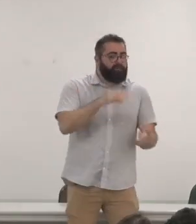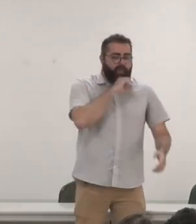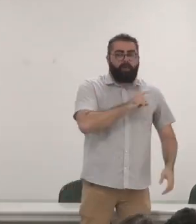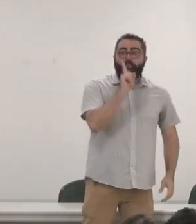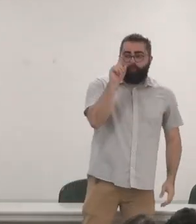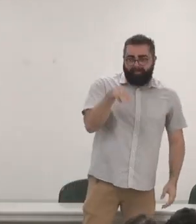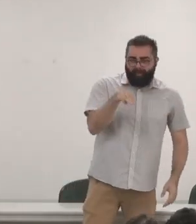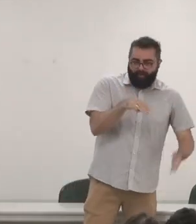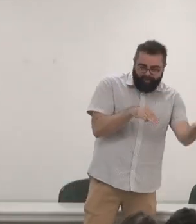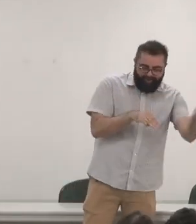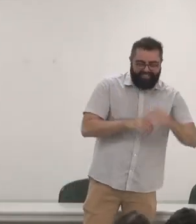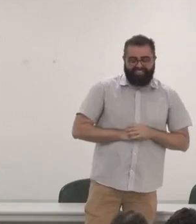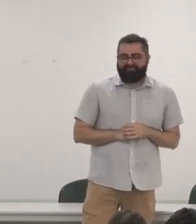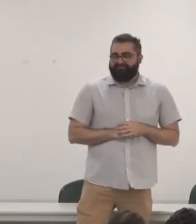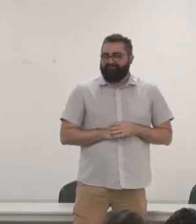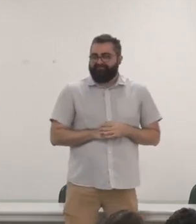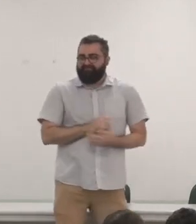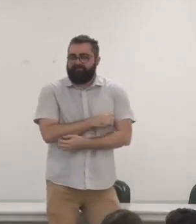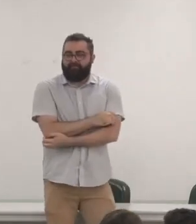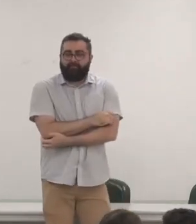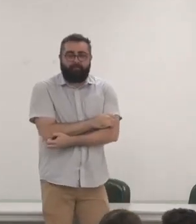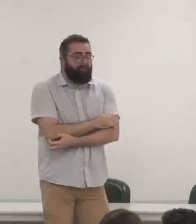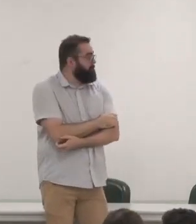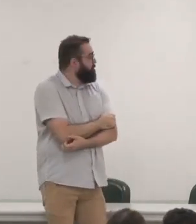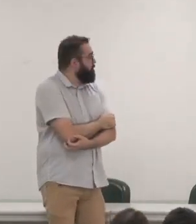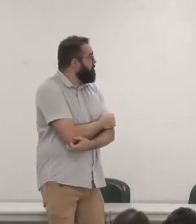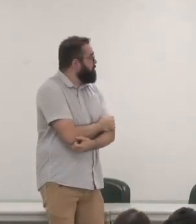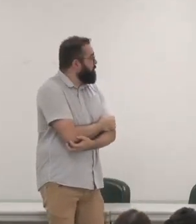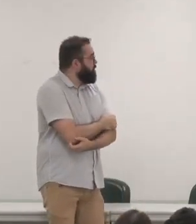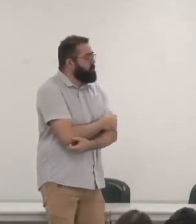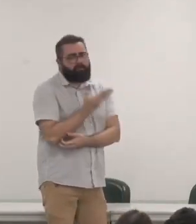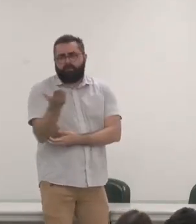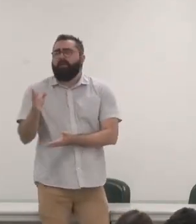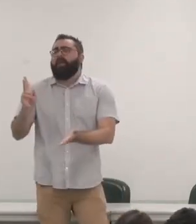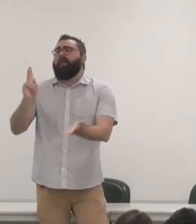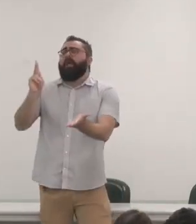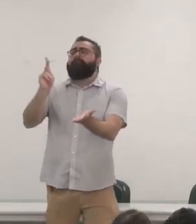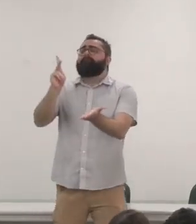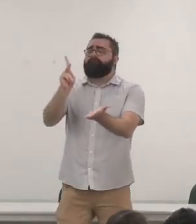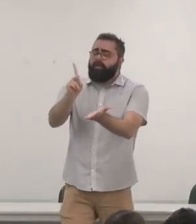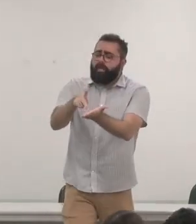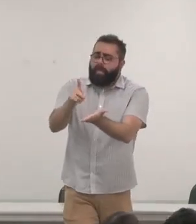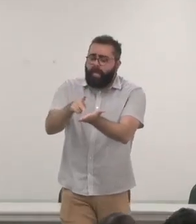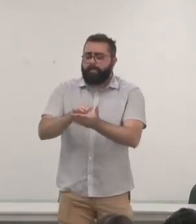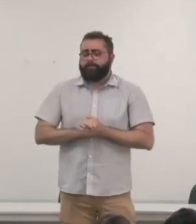Então, estão me dizendo que falta 1 minuto, eu vou trazer essa parte aqui rapidamente.